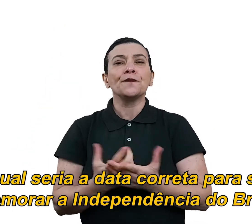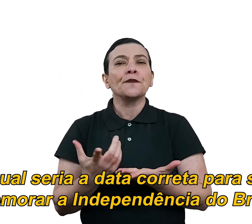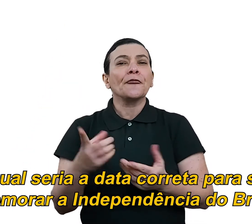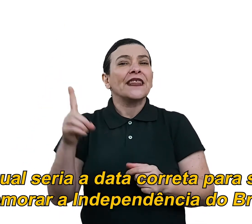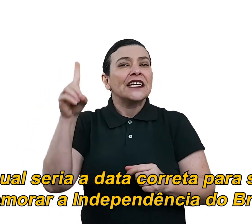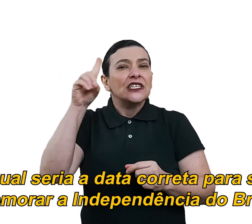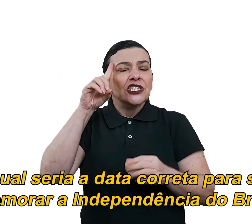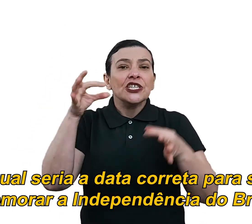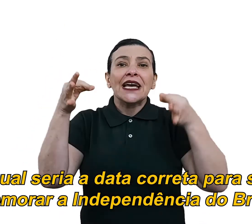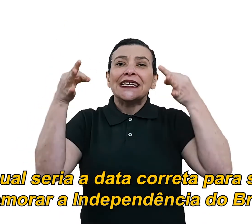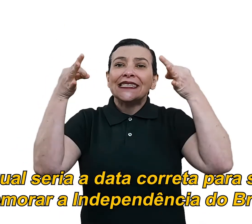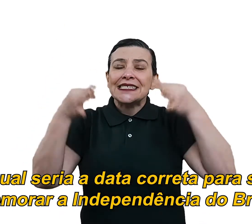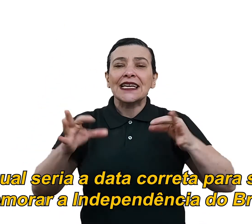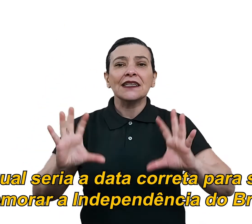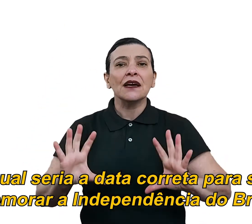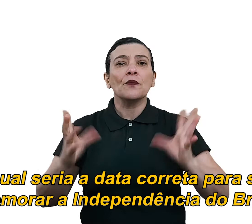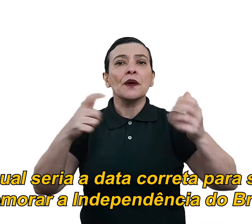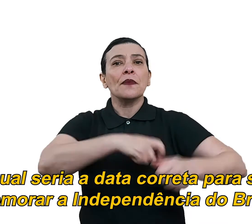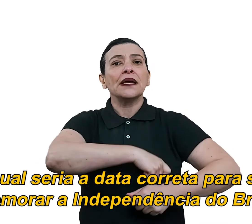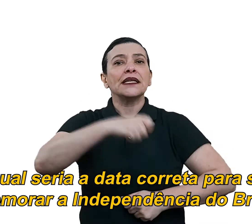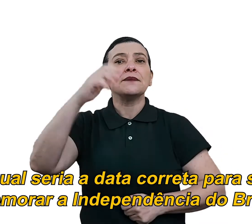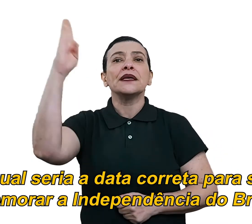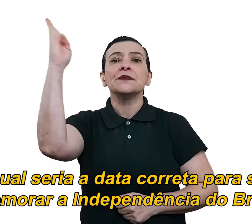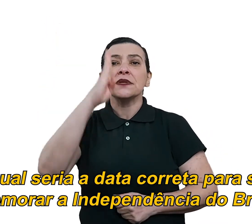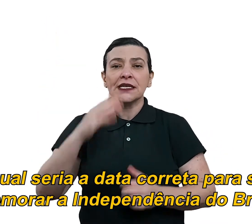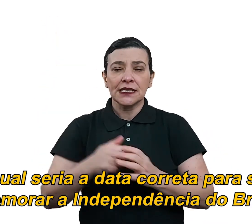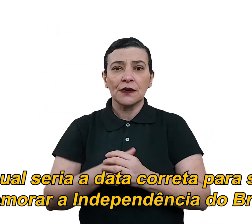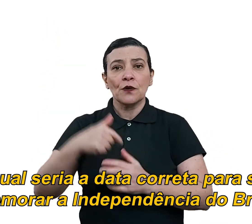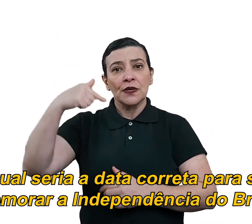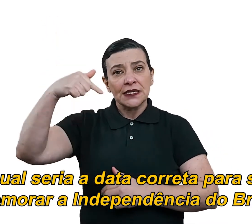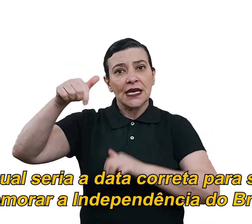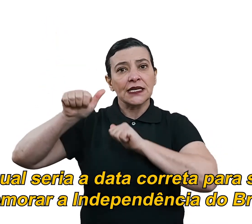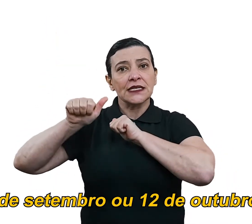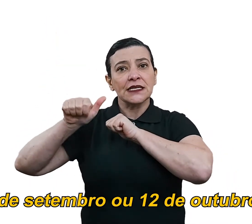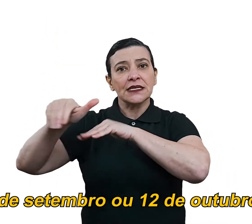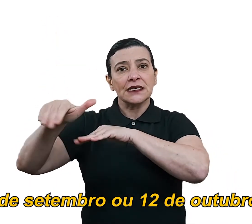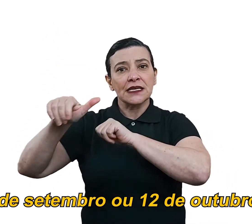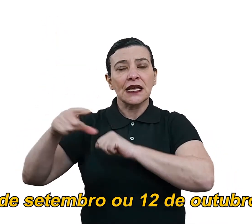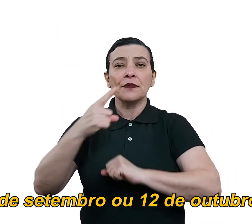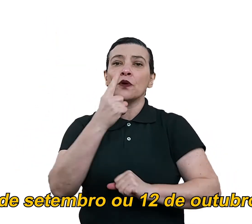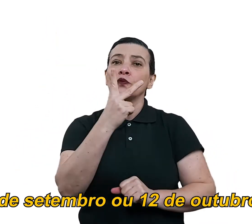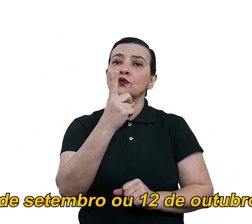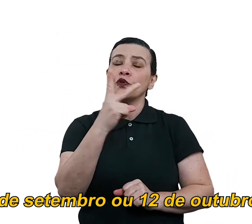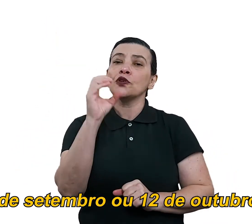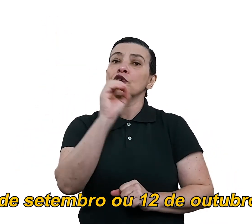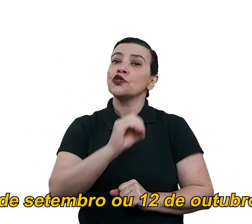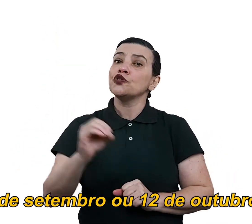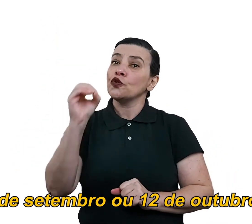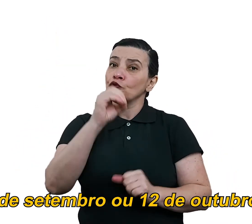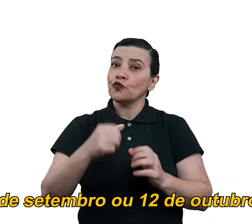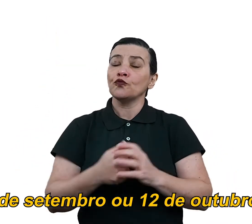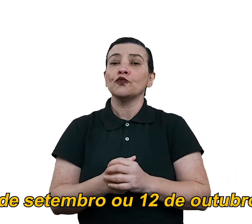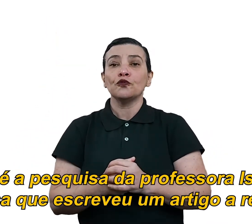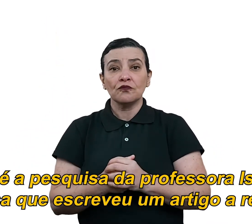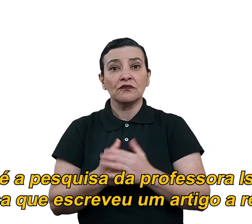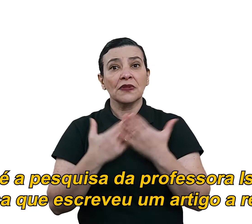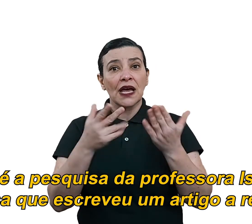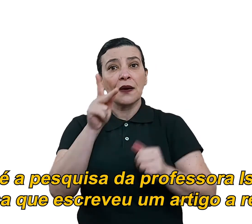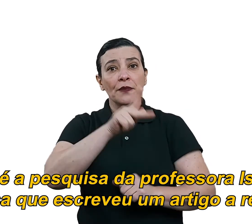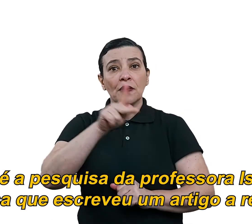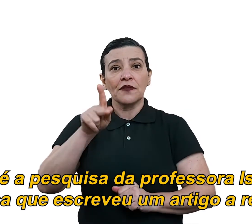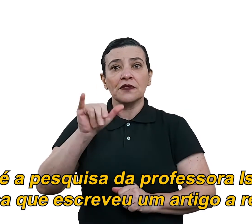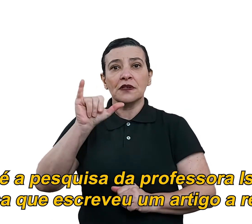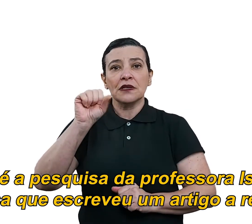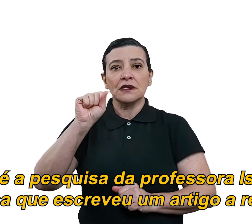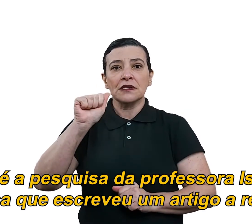Brasil. Qual seria a data correta para se comemorar a independência do Brasil? 7 de setembro ou 12 de outubro? Isto